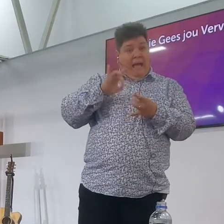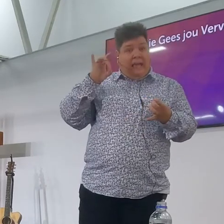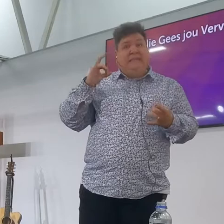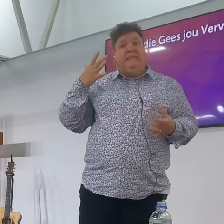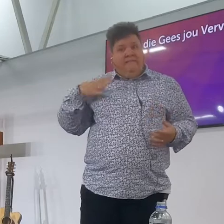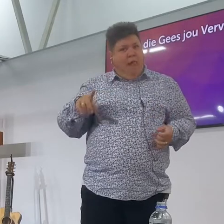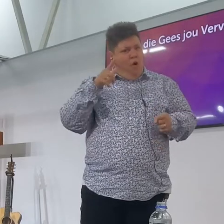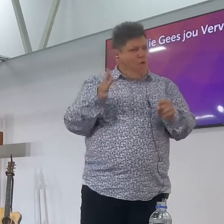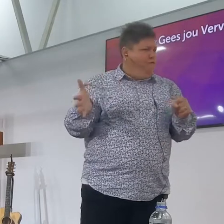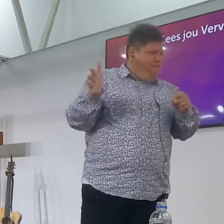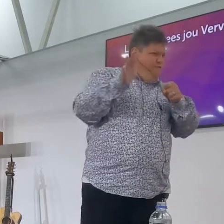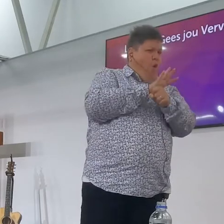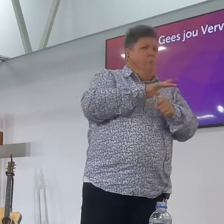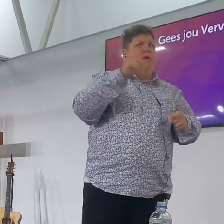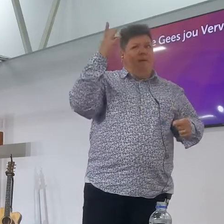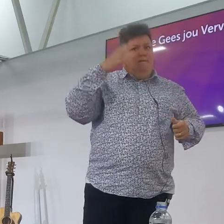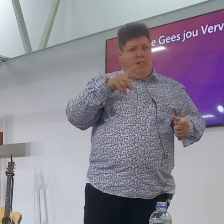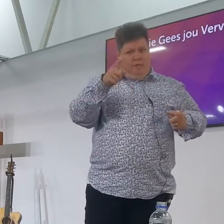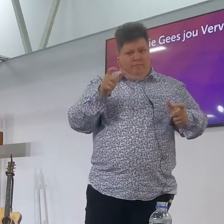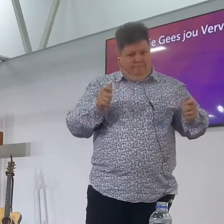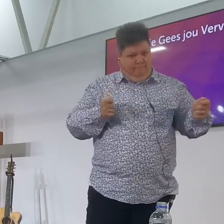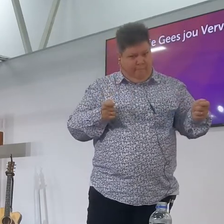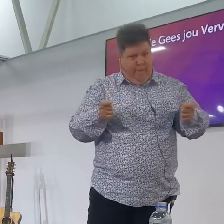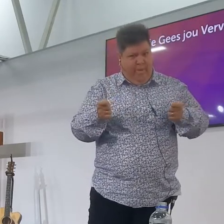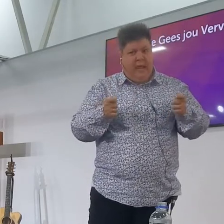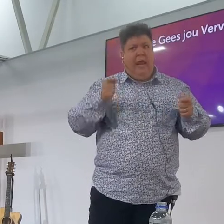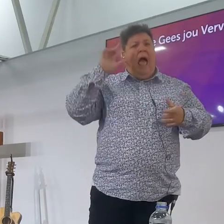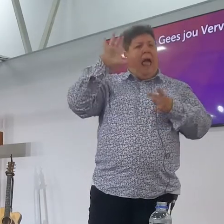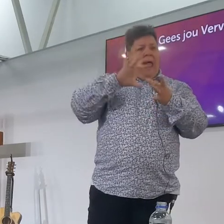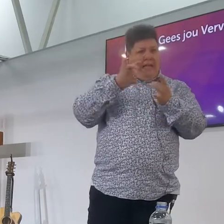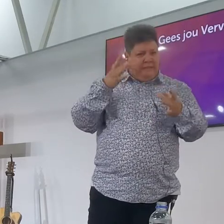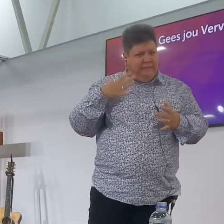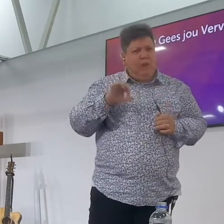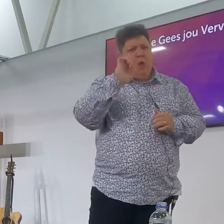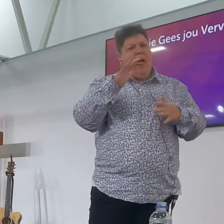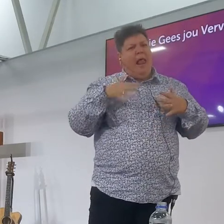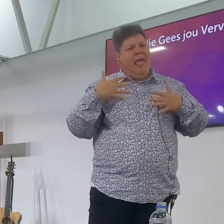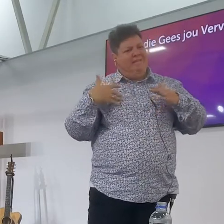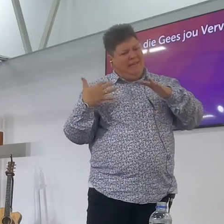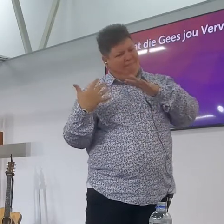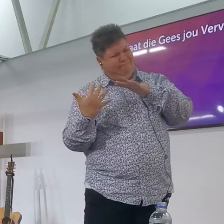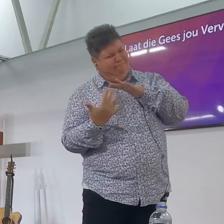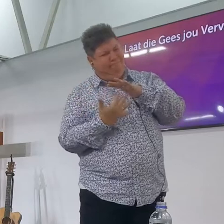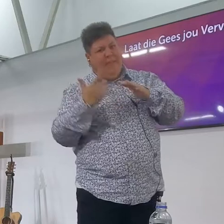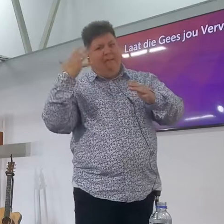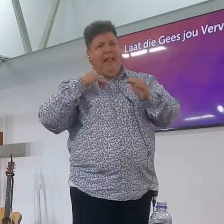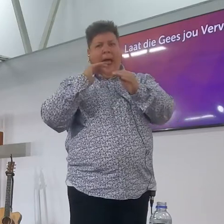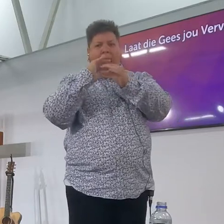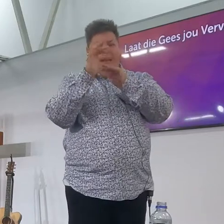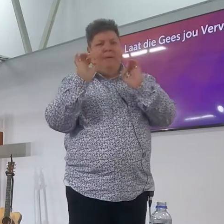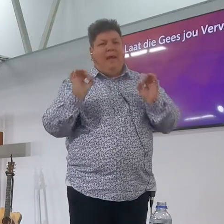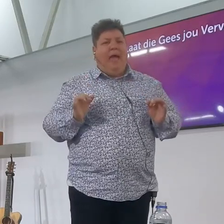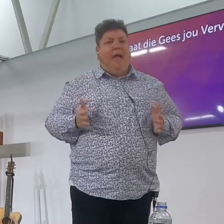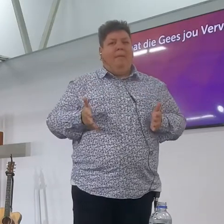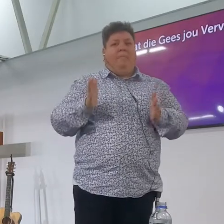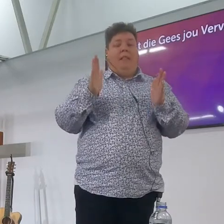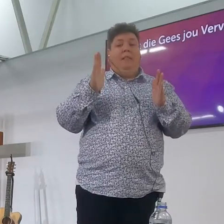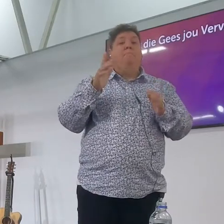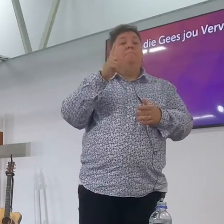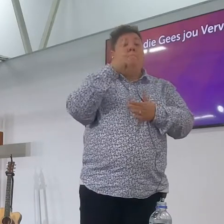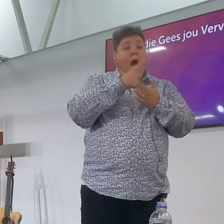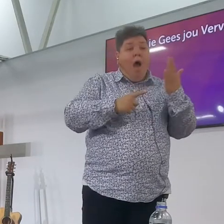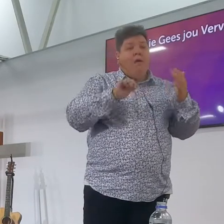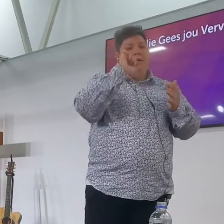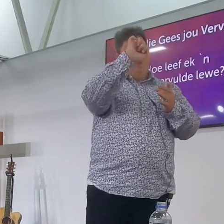vervul, die Gees wil beheer oor jou lewe, die Heilige Gees wil jou lewe beheer, maar ek moet dit toelaat. Maak dit